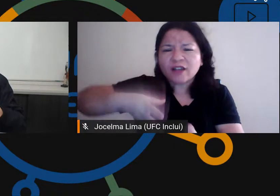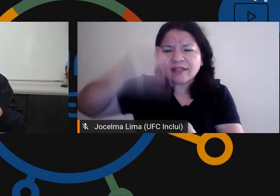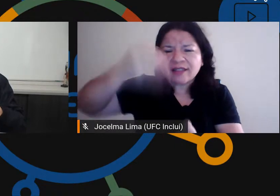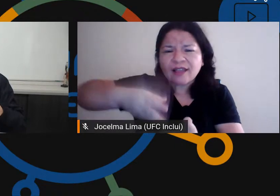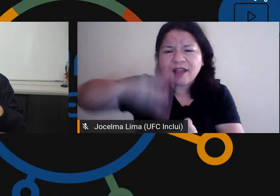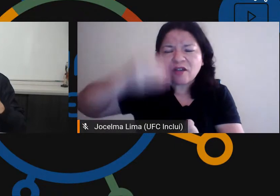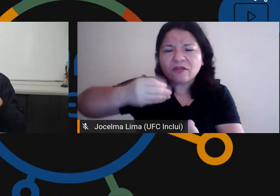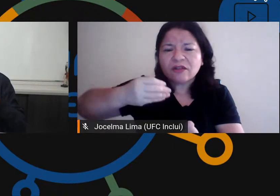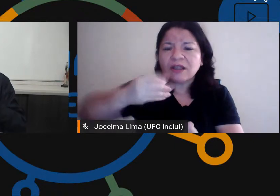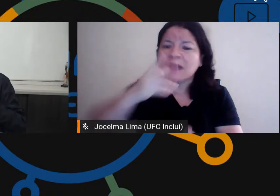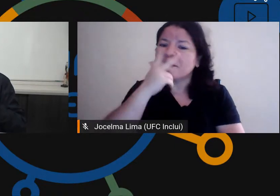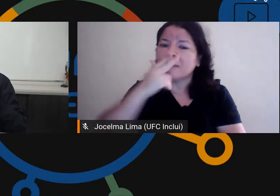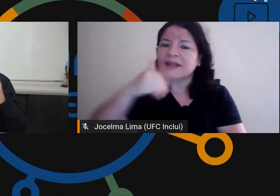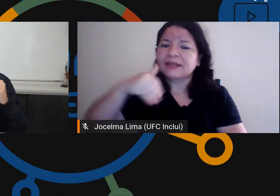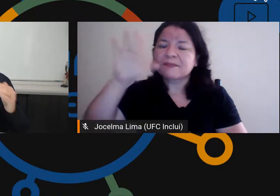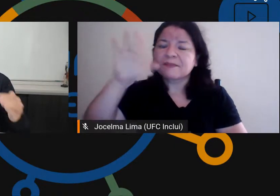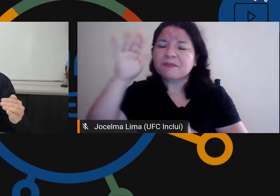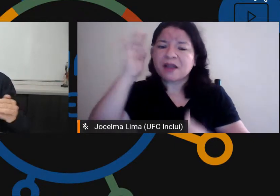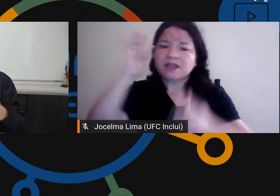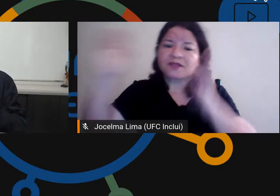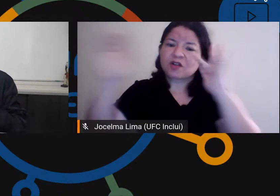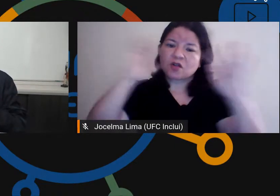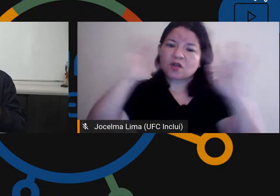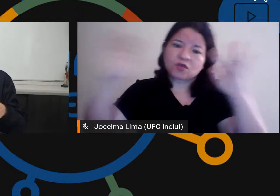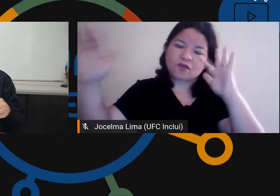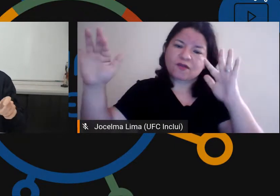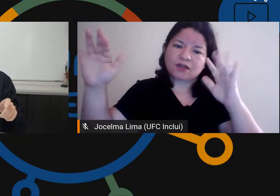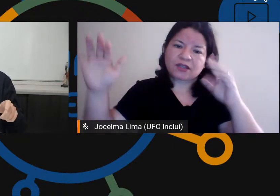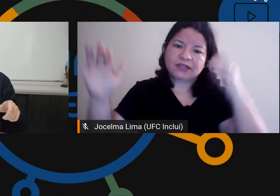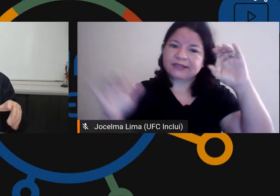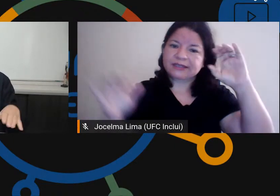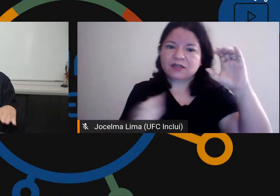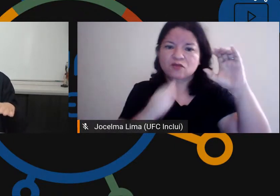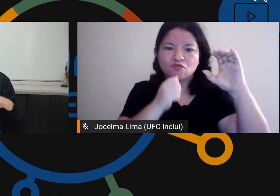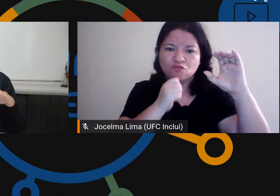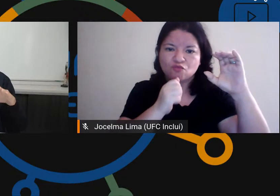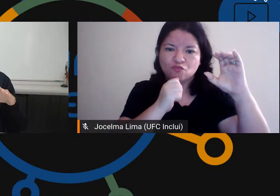discurso filosófico do que do discurso científico.